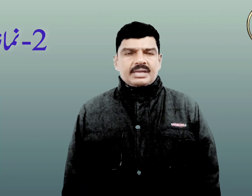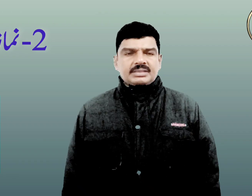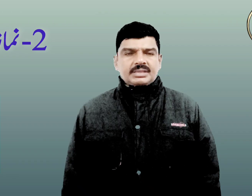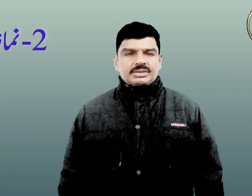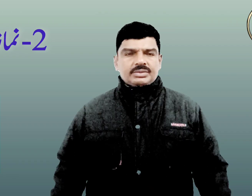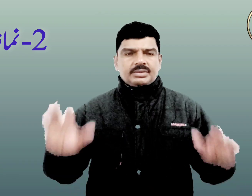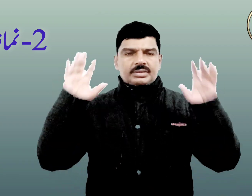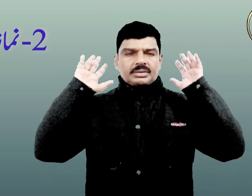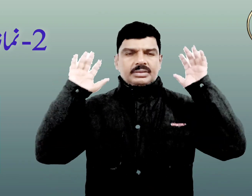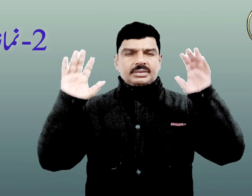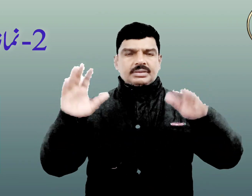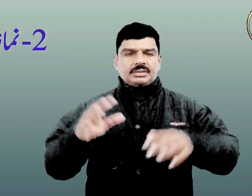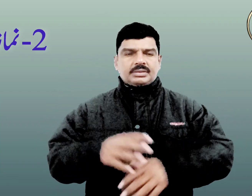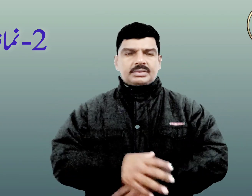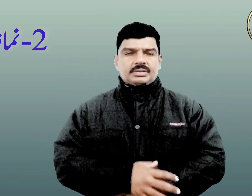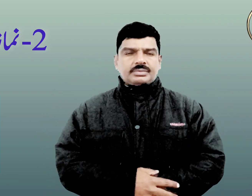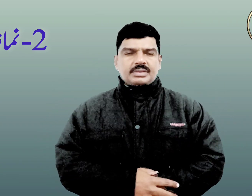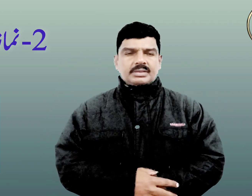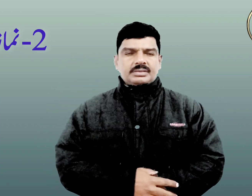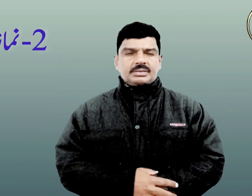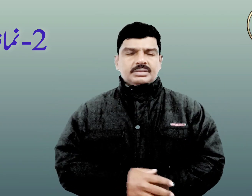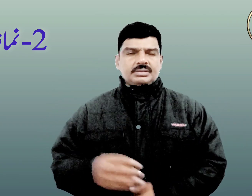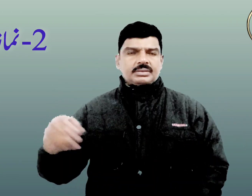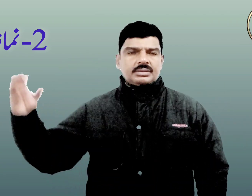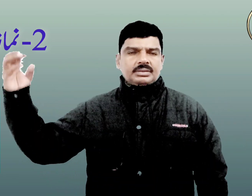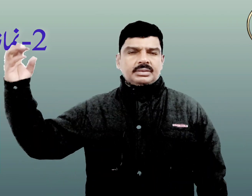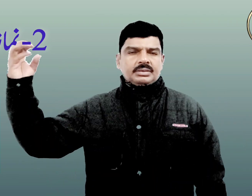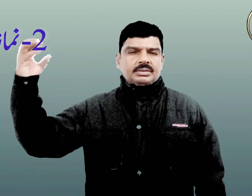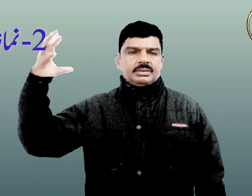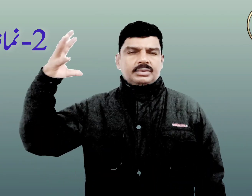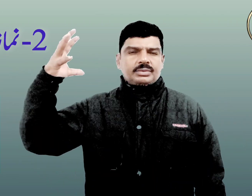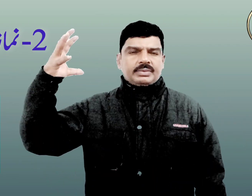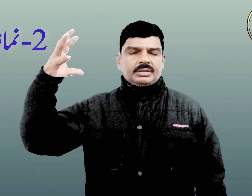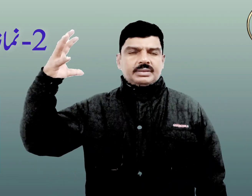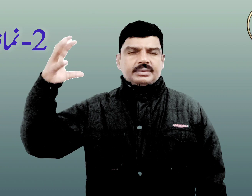नमाज ज़ोहर, नमाज दोपहर।